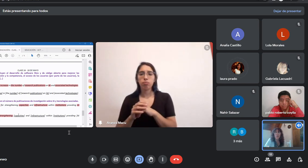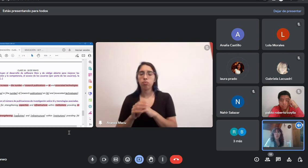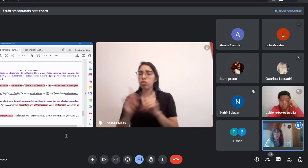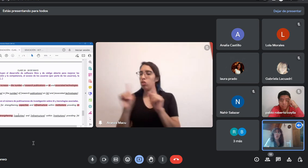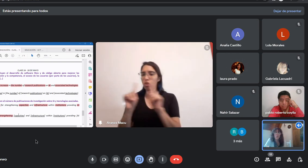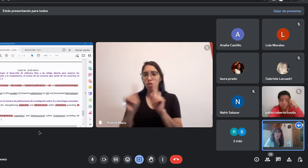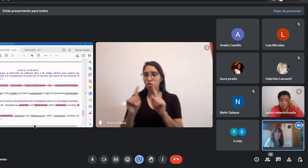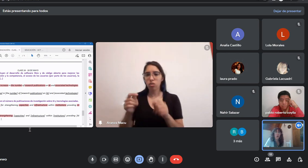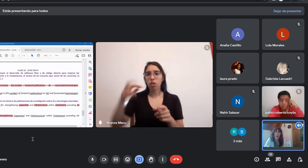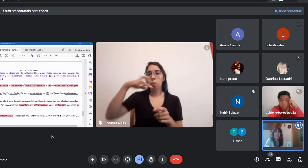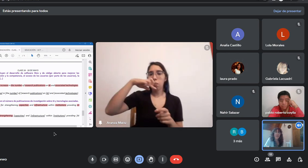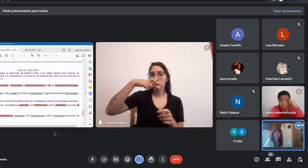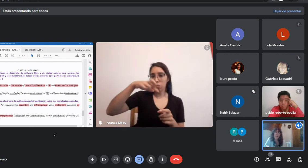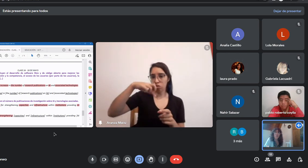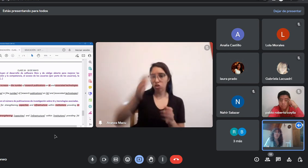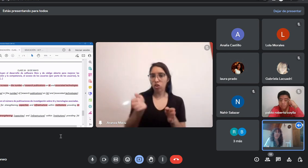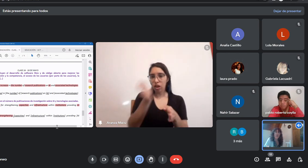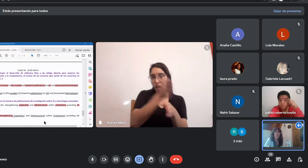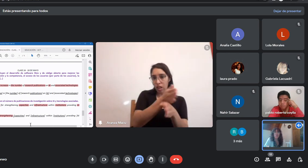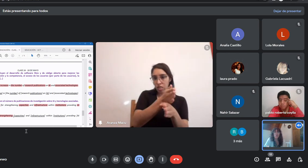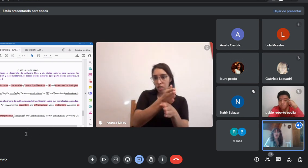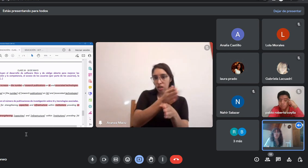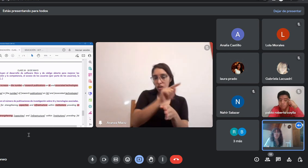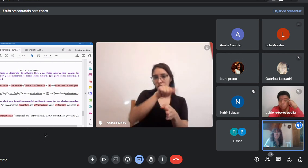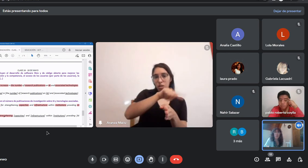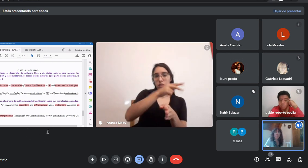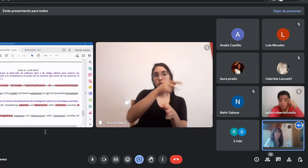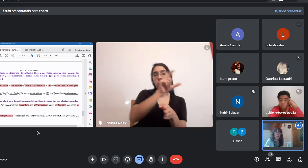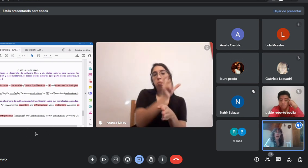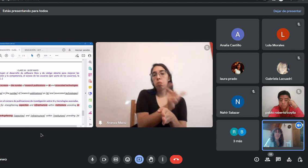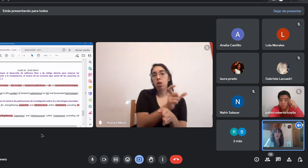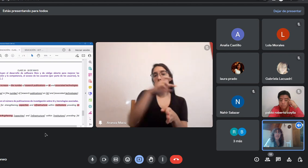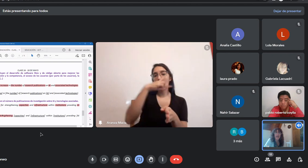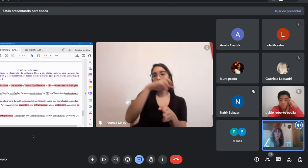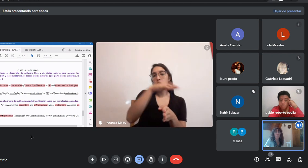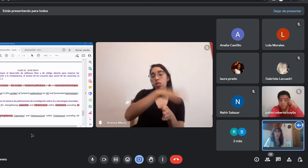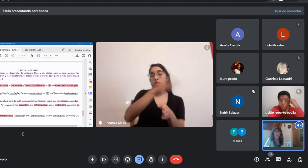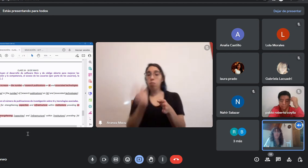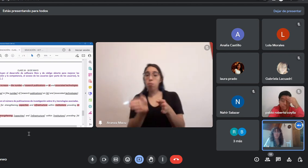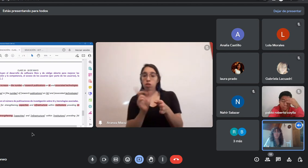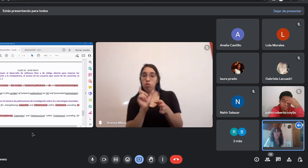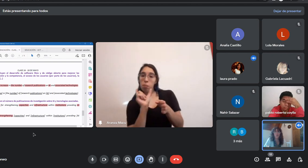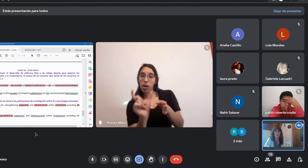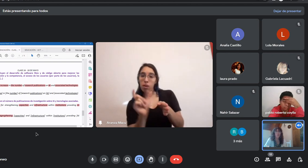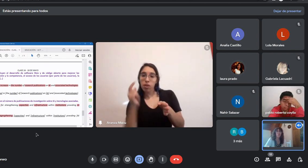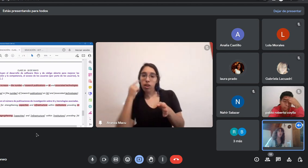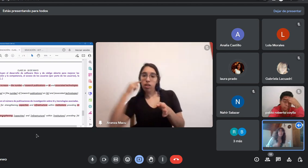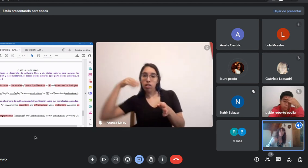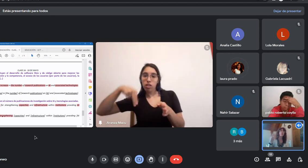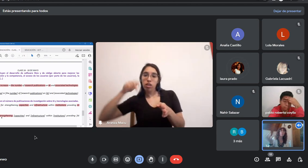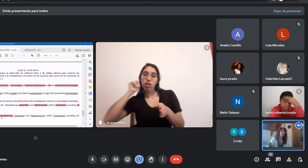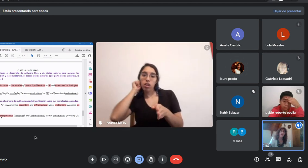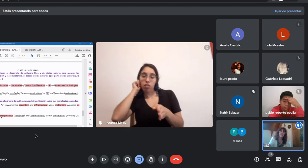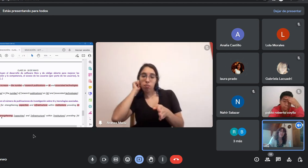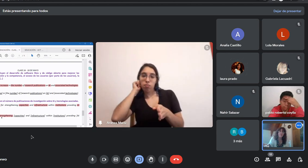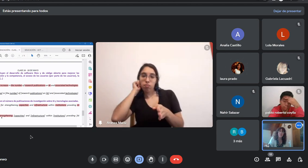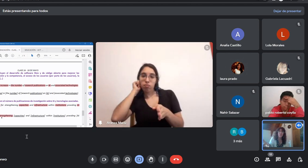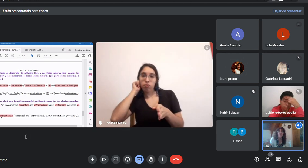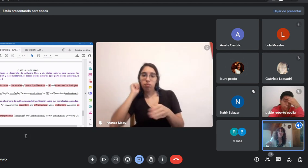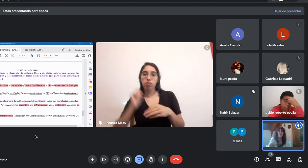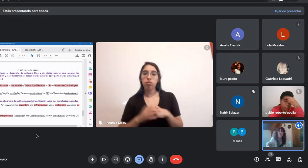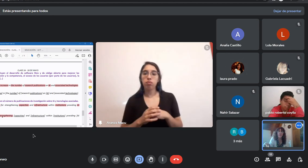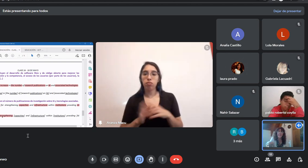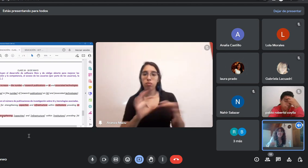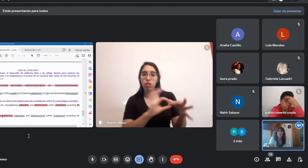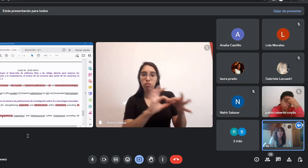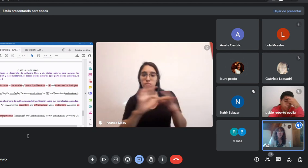Pero nosotros como lo vamos a leer, o sea, cuando lo encontramos después afectado por la preposición, no solamente después, sino que